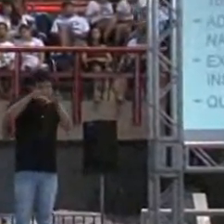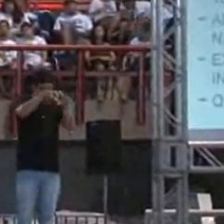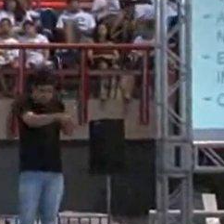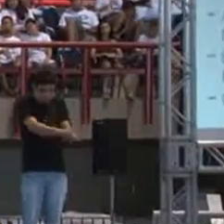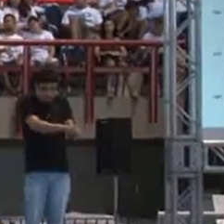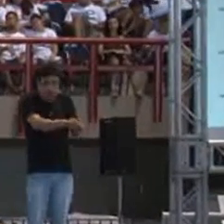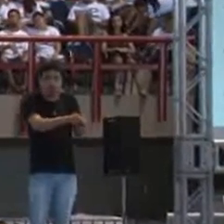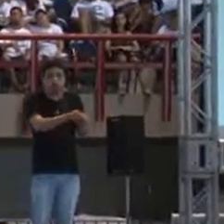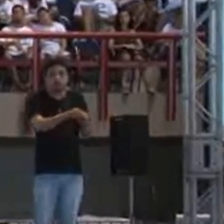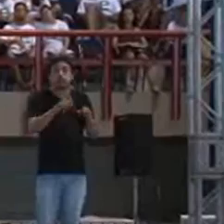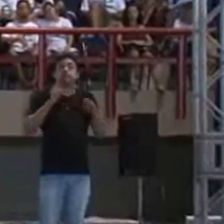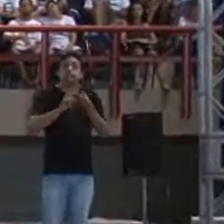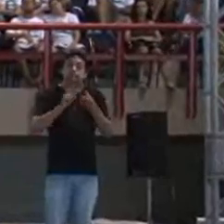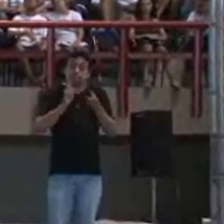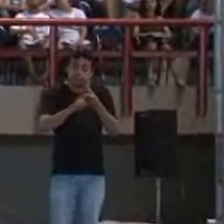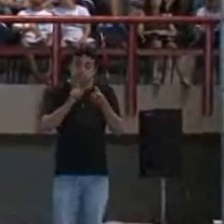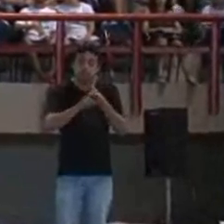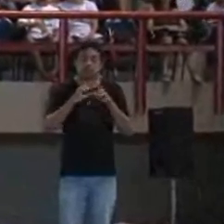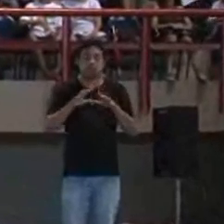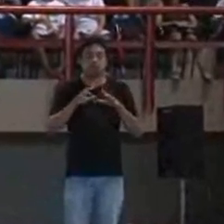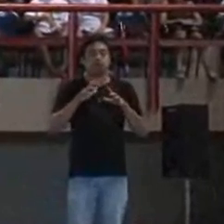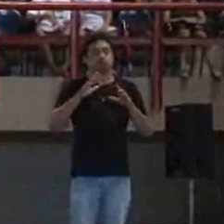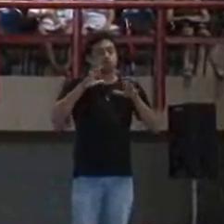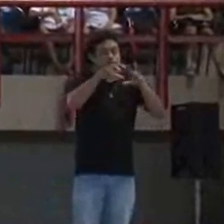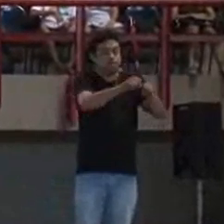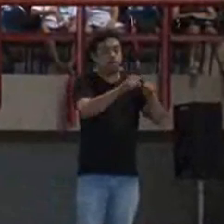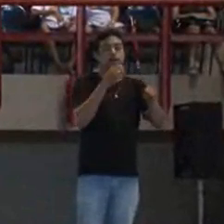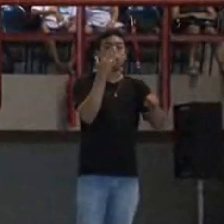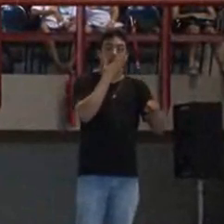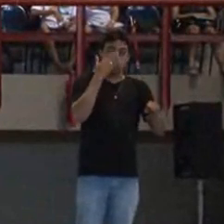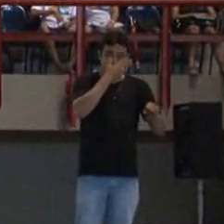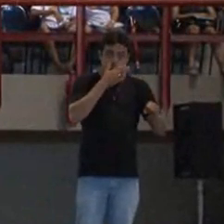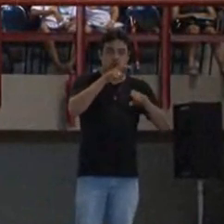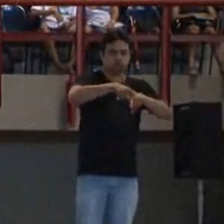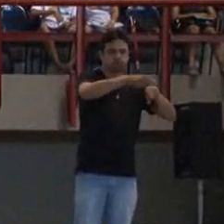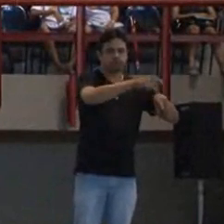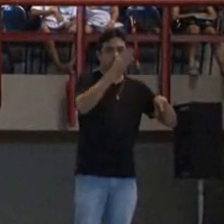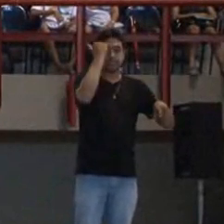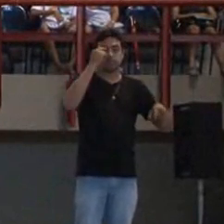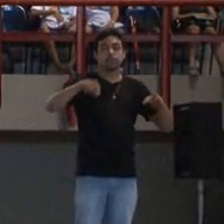invadindo tanto para dominar o açúcar, quanto para